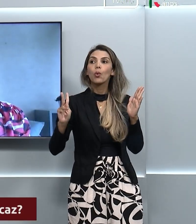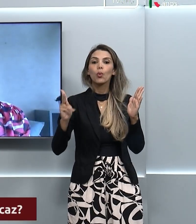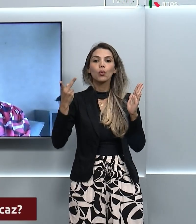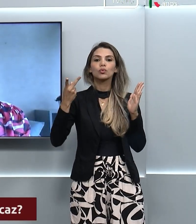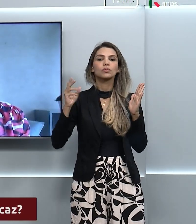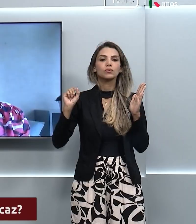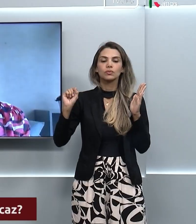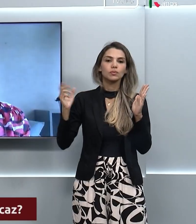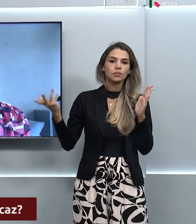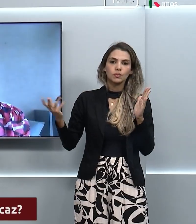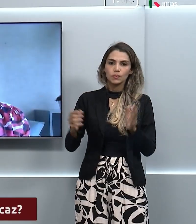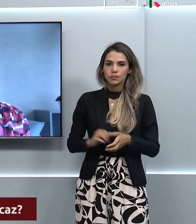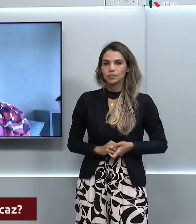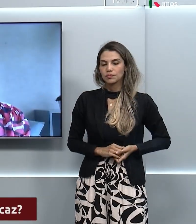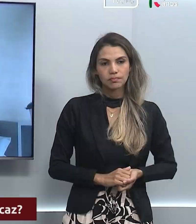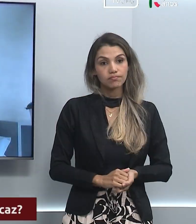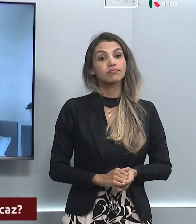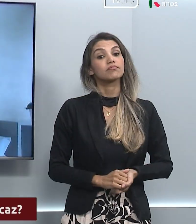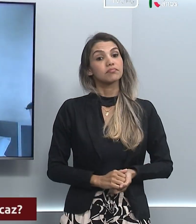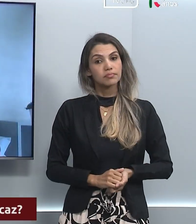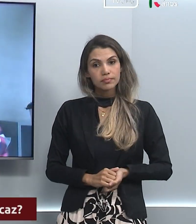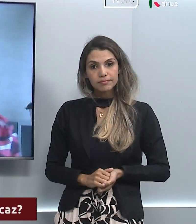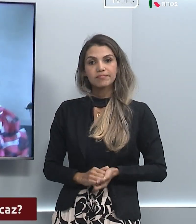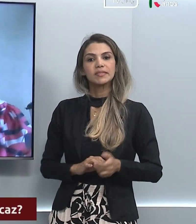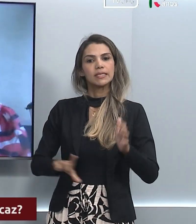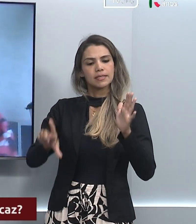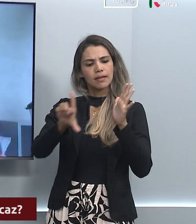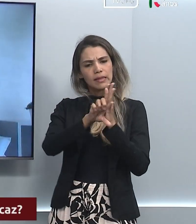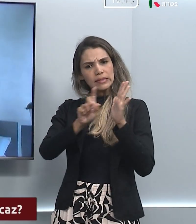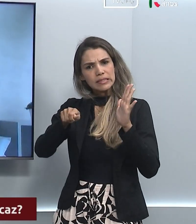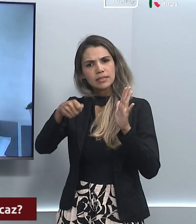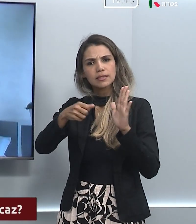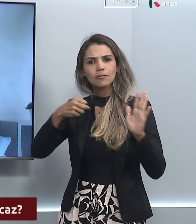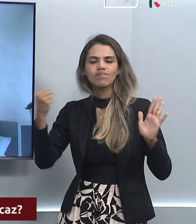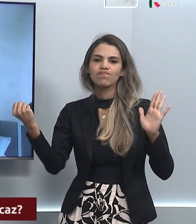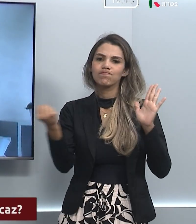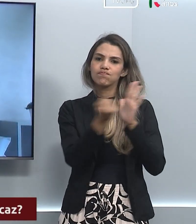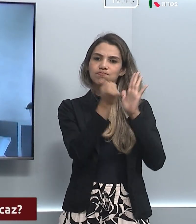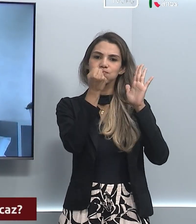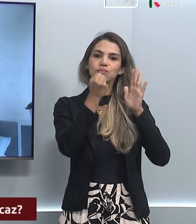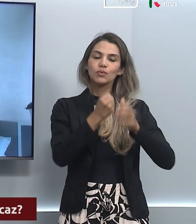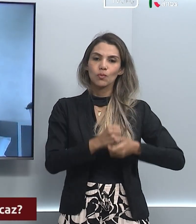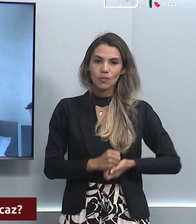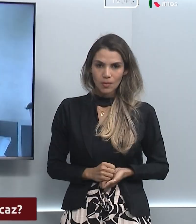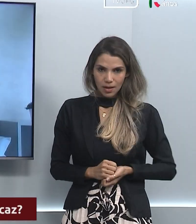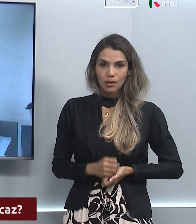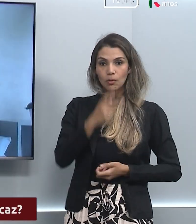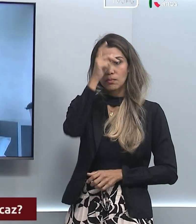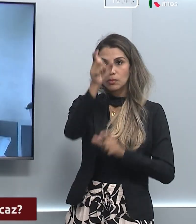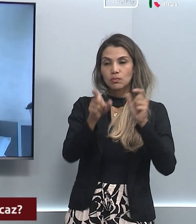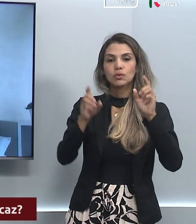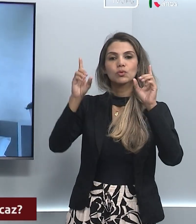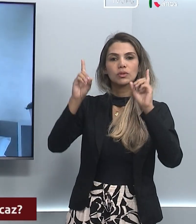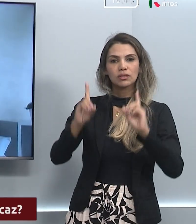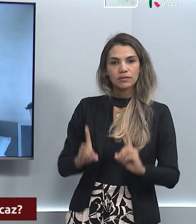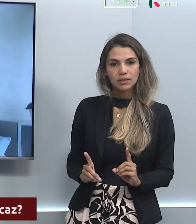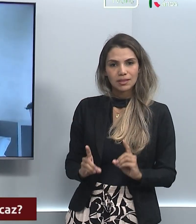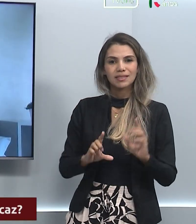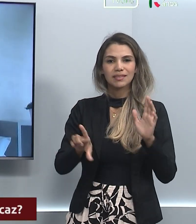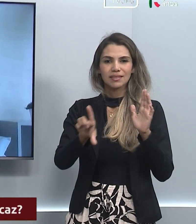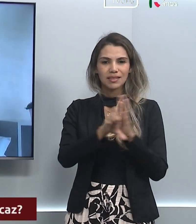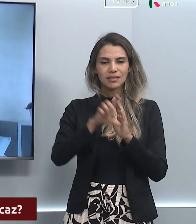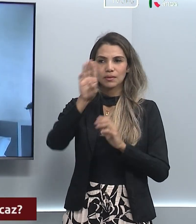Bom, é um marco, né, para as pessoas com deficiência, a Lei Brasileira de Inclusão. Nós faremos agora,